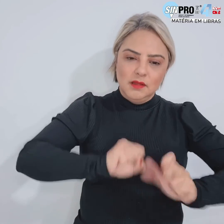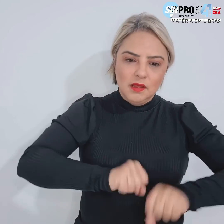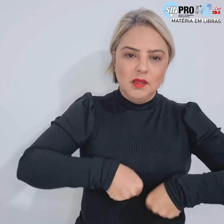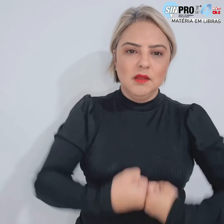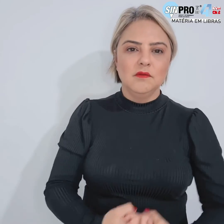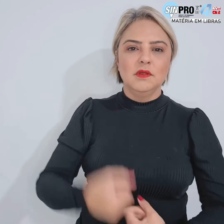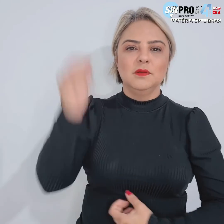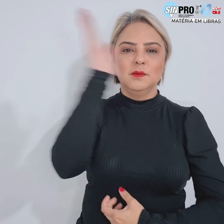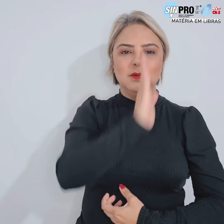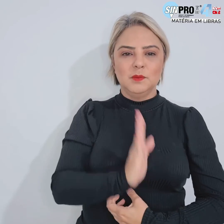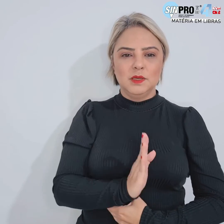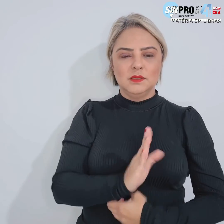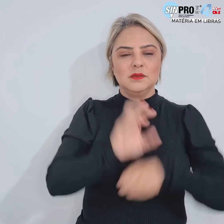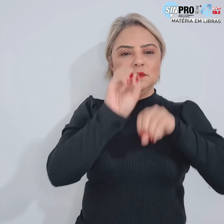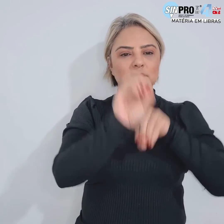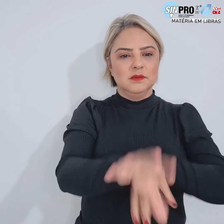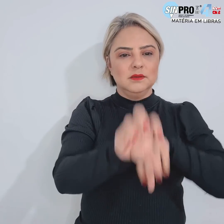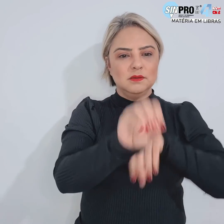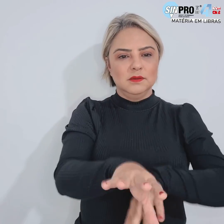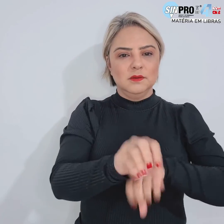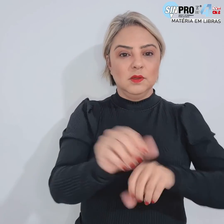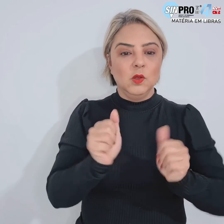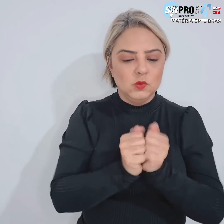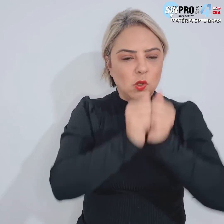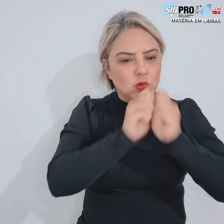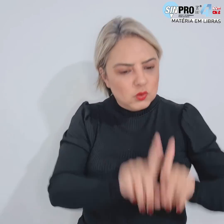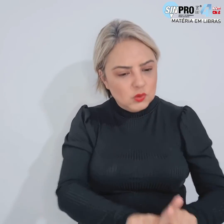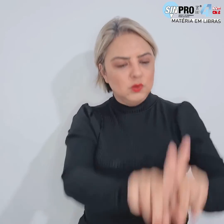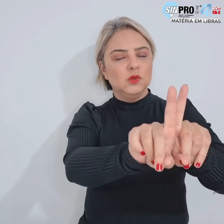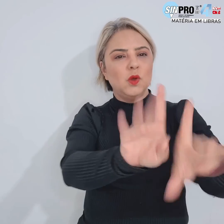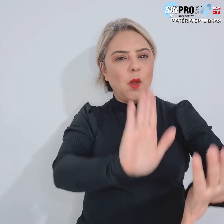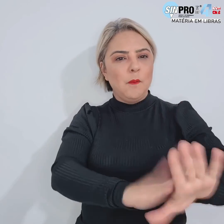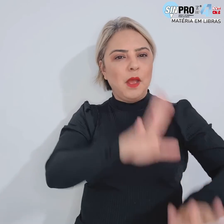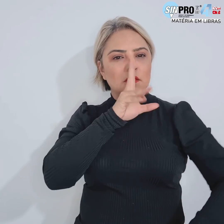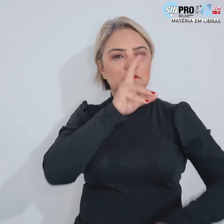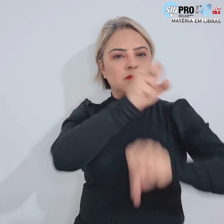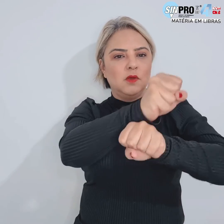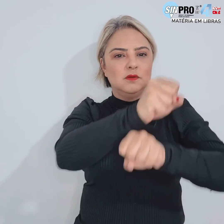defesa do Brasil e da educação. Juntos somos mais fortes.